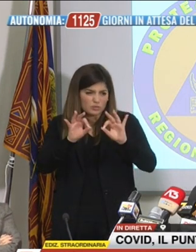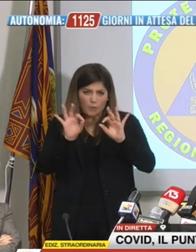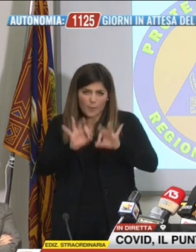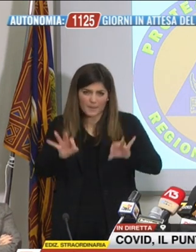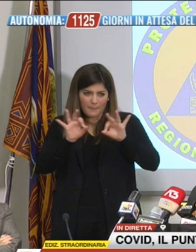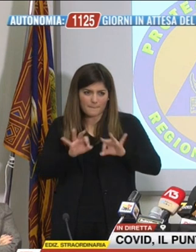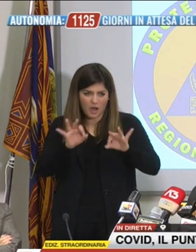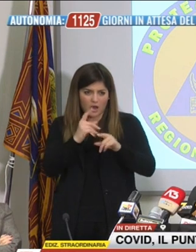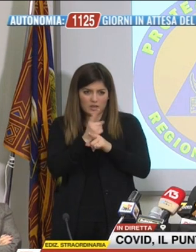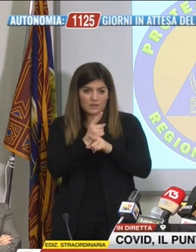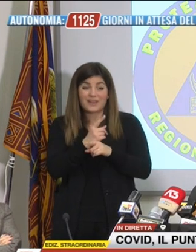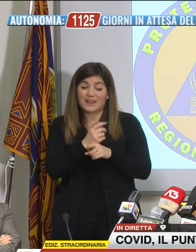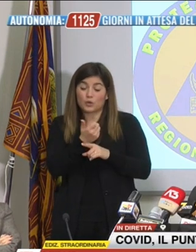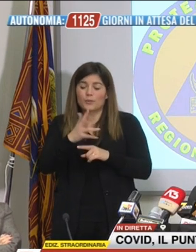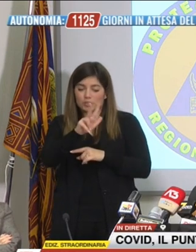ore, il 3.